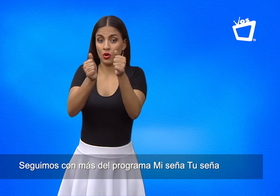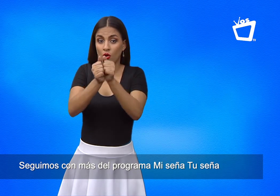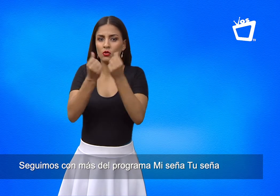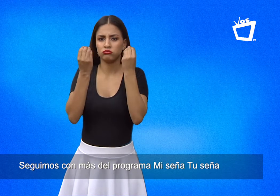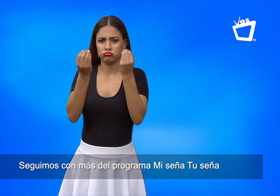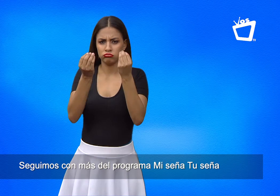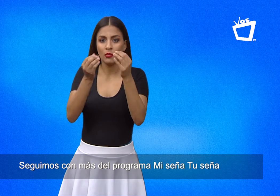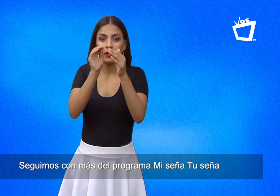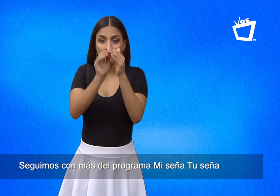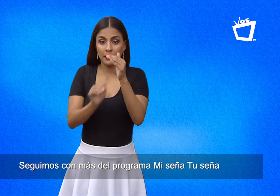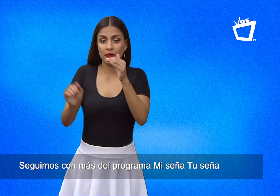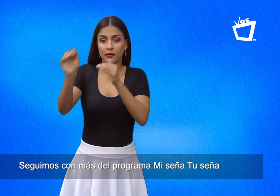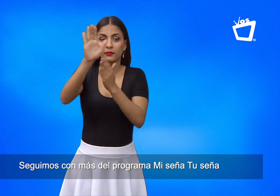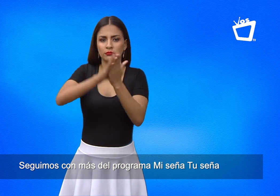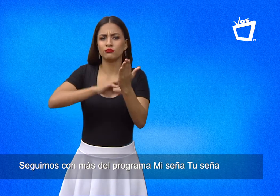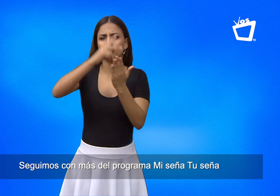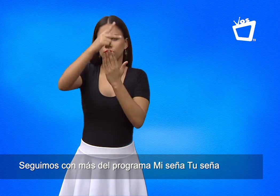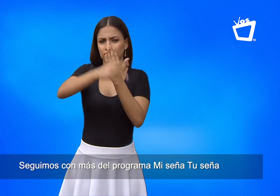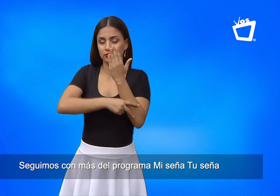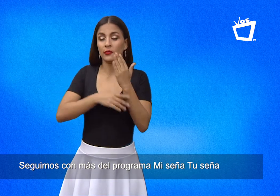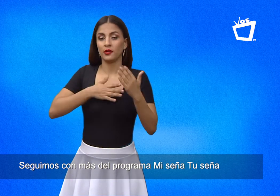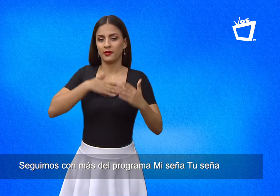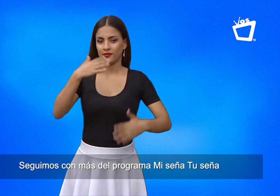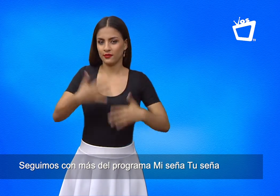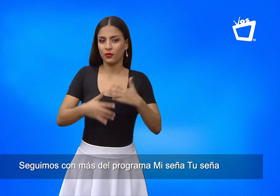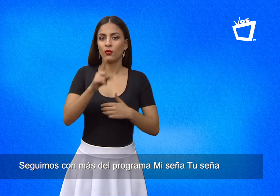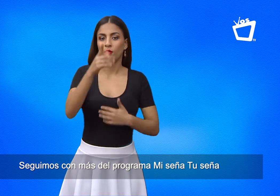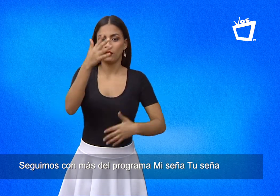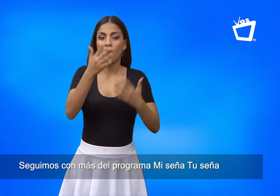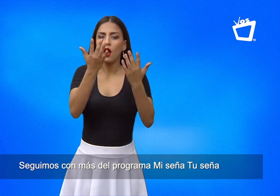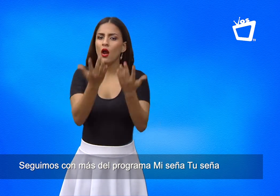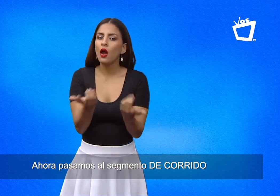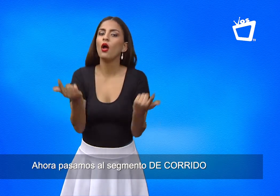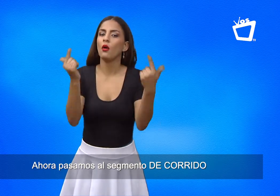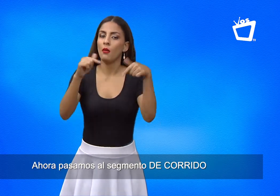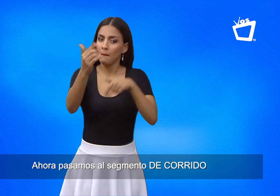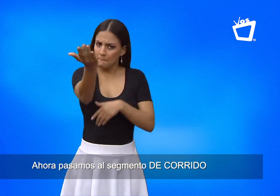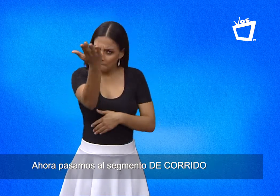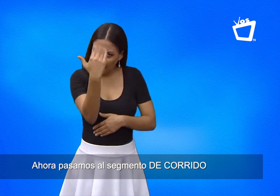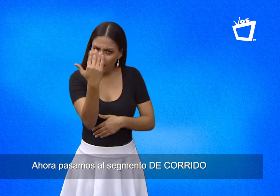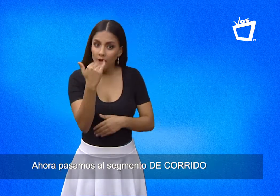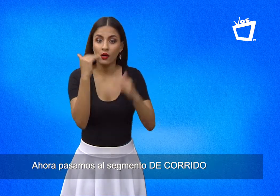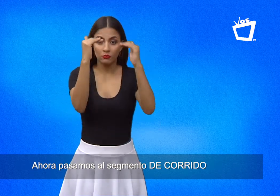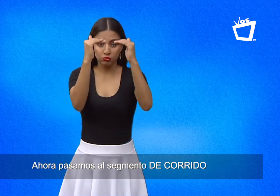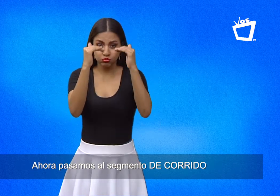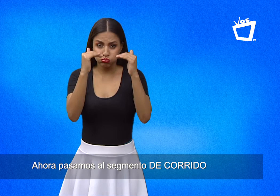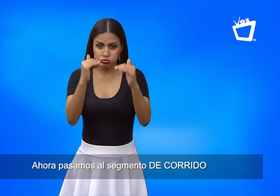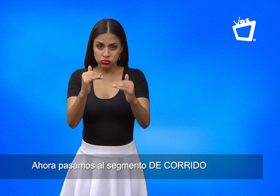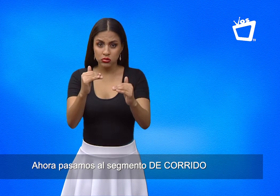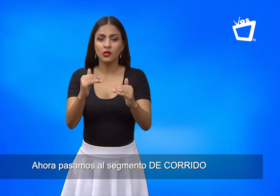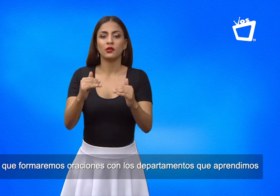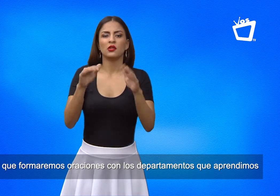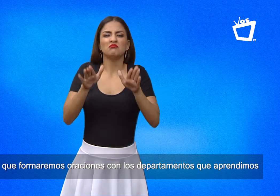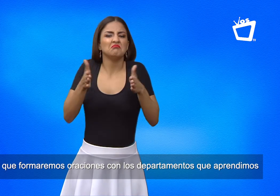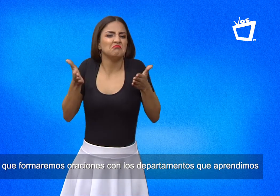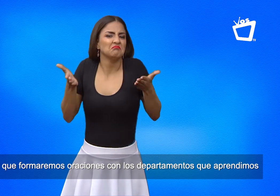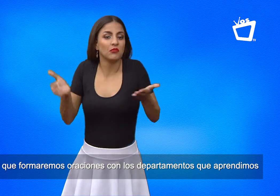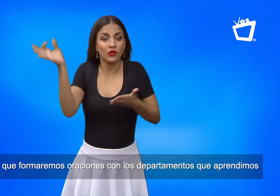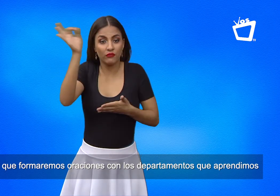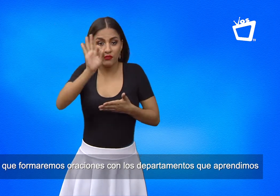Seguimos con mucho más del programa Mi Seña, Tu Seña. Ahora pasamos al segmento de corrido, en el que formaremos oraciones con